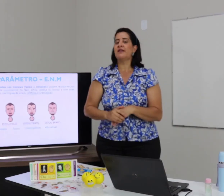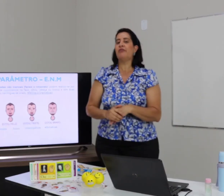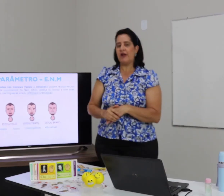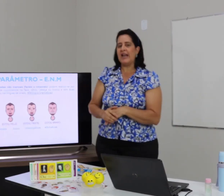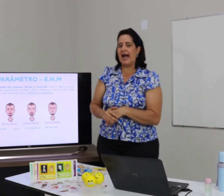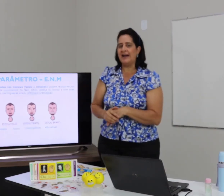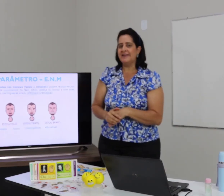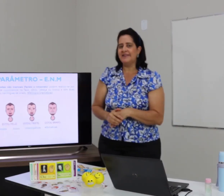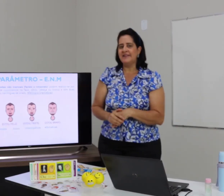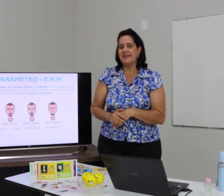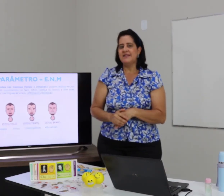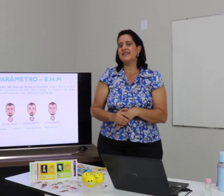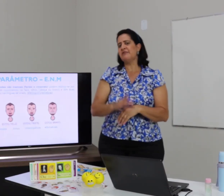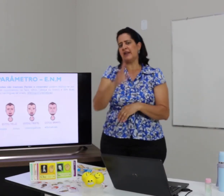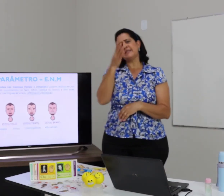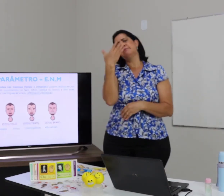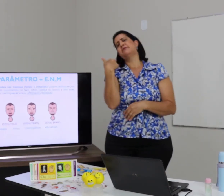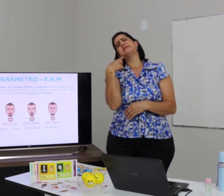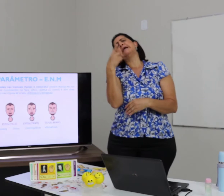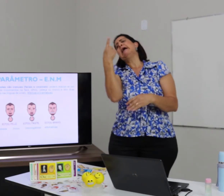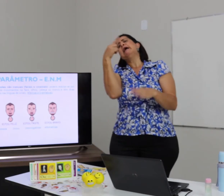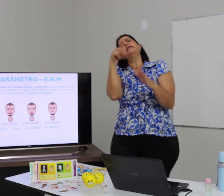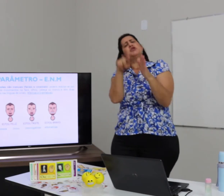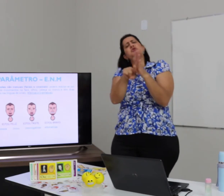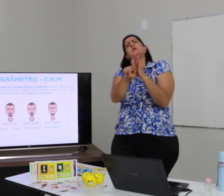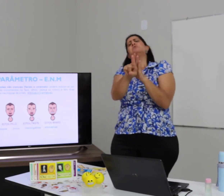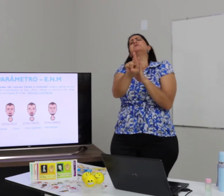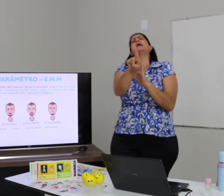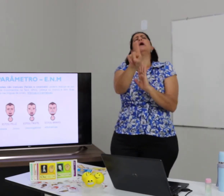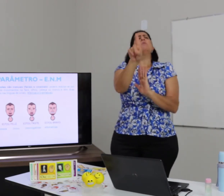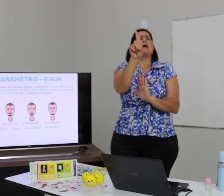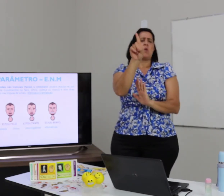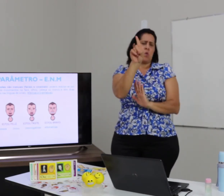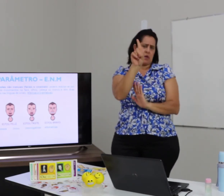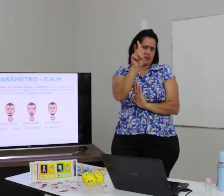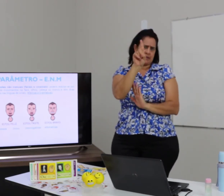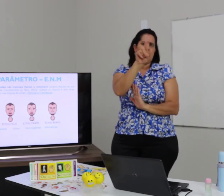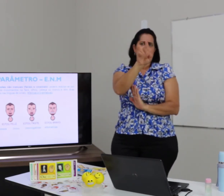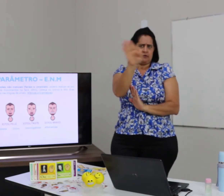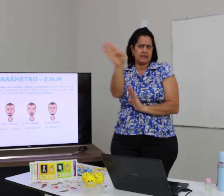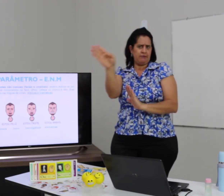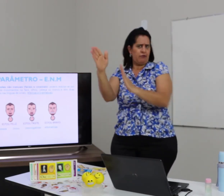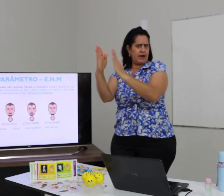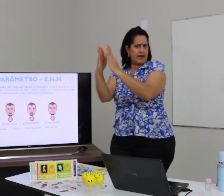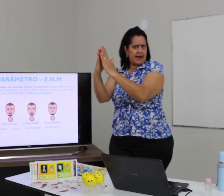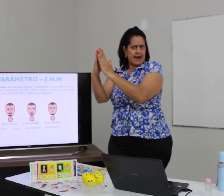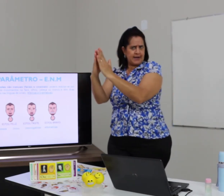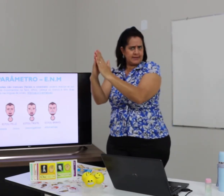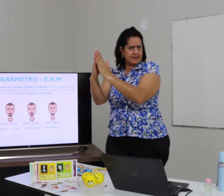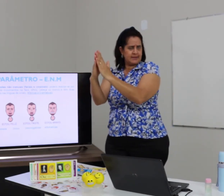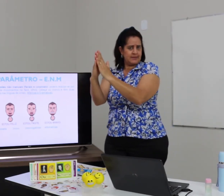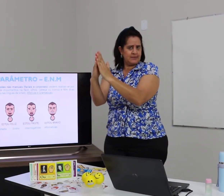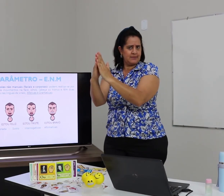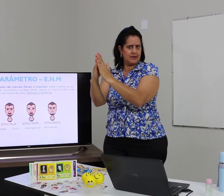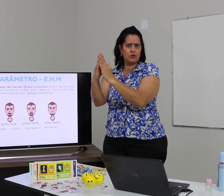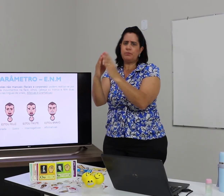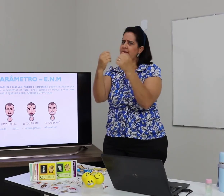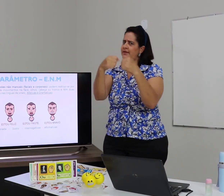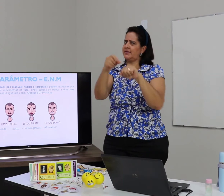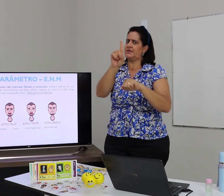foi lá, sem falar assim para você, deixa eu te perguntar uma coisa, você foi na casa? Eu não preciso às vezes